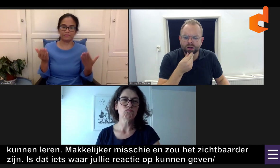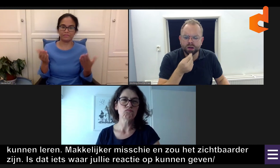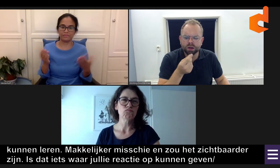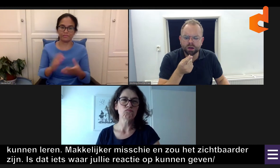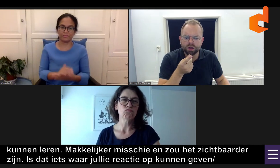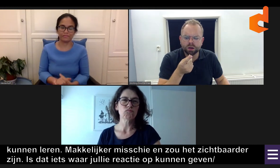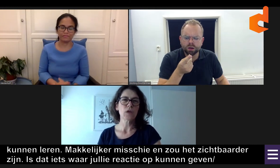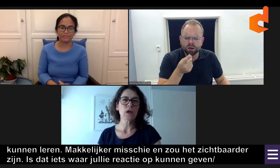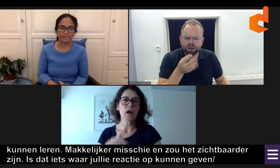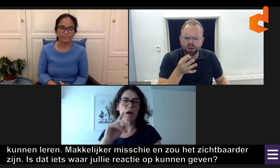Dennis zegt blijkbaar.